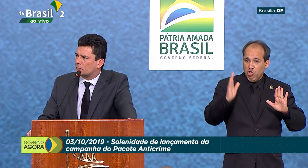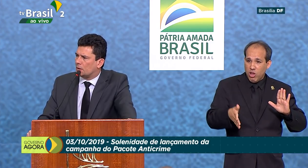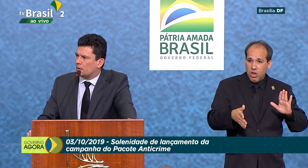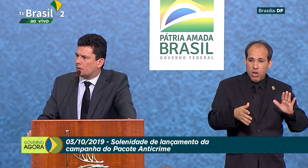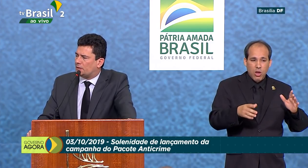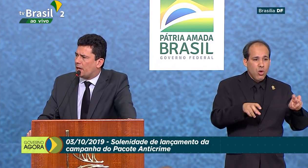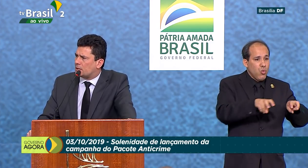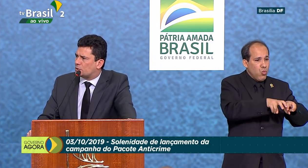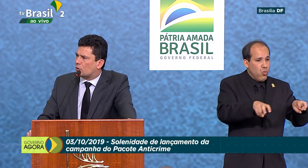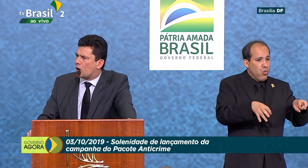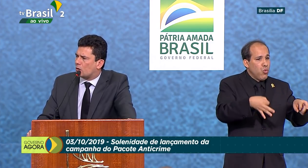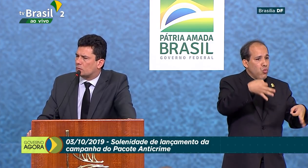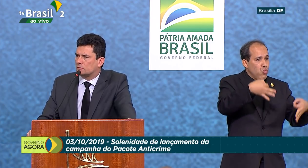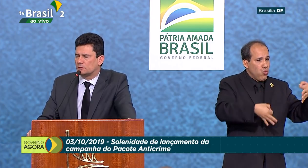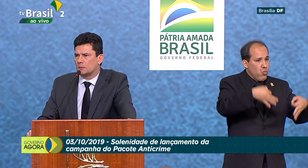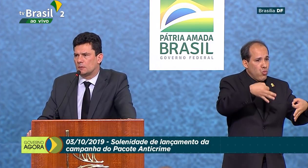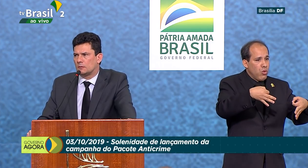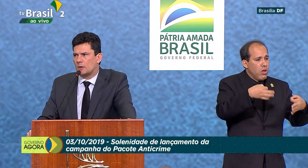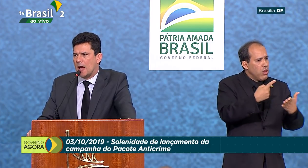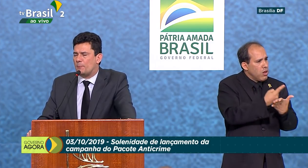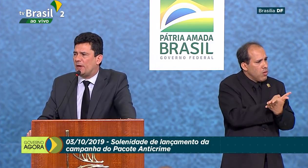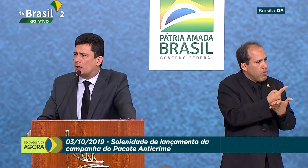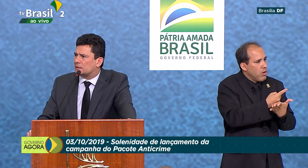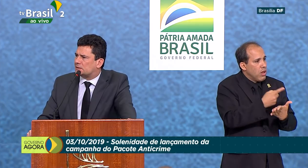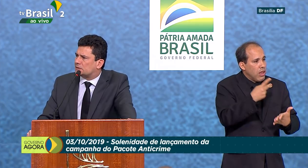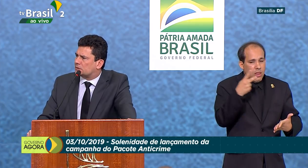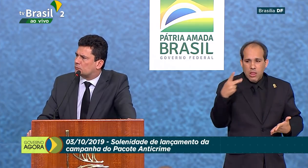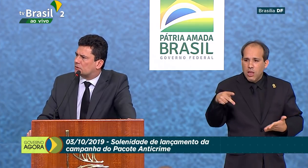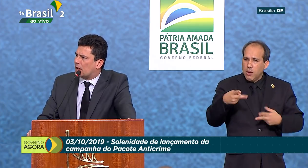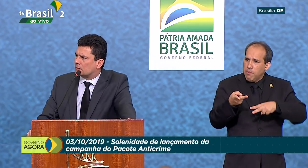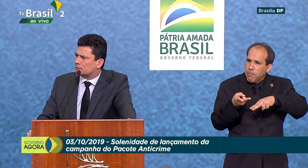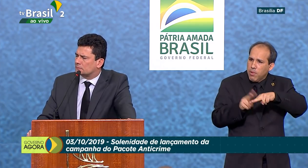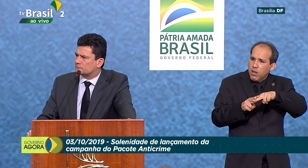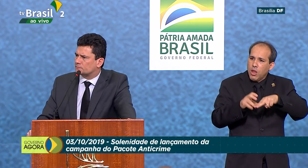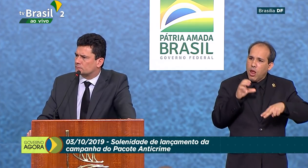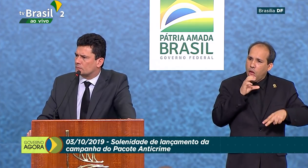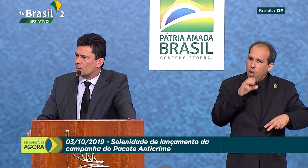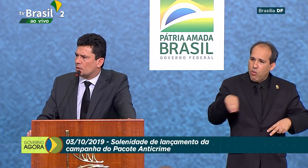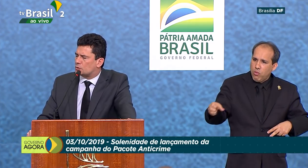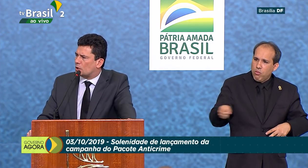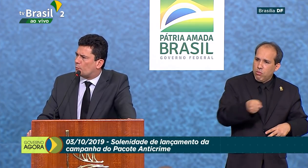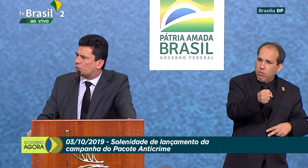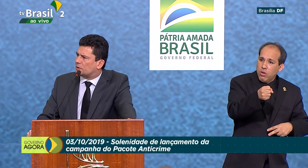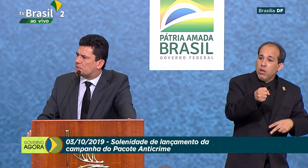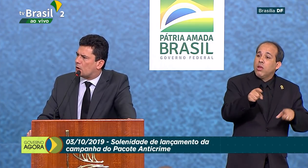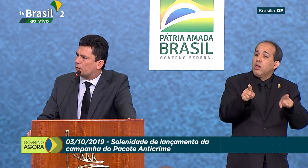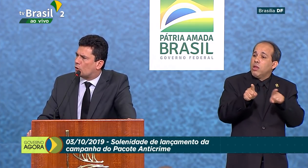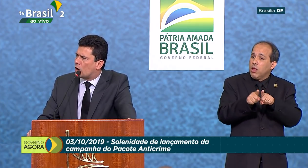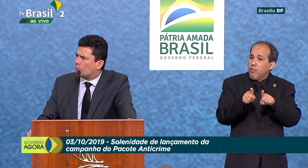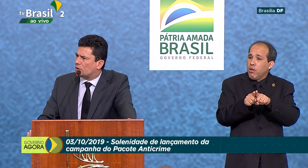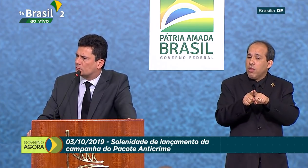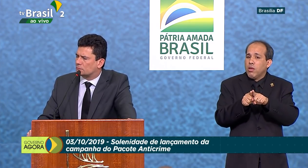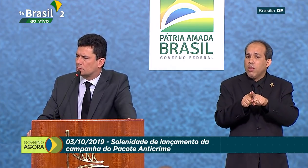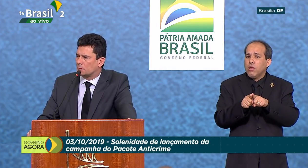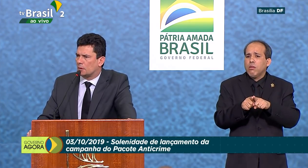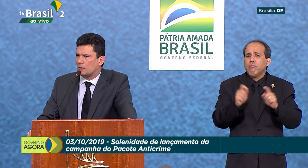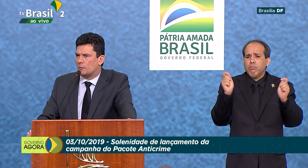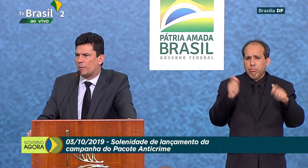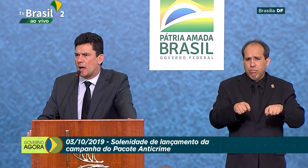júri, que desde logo a pena seja executada. Isso tem um potencial